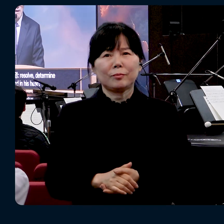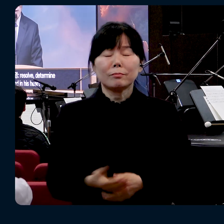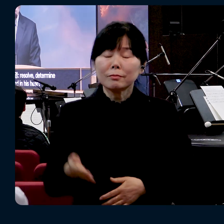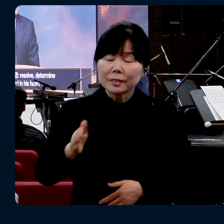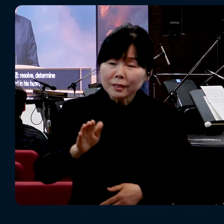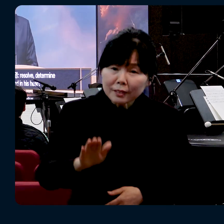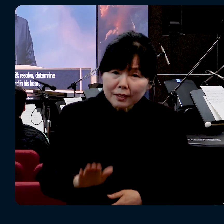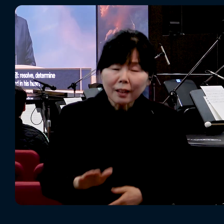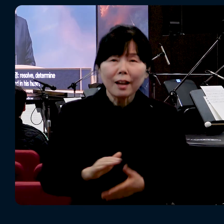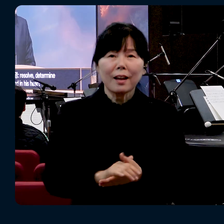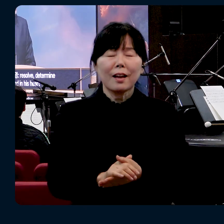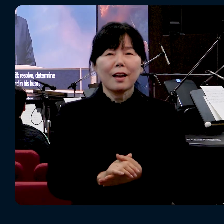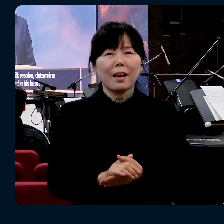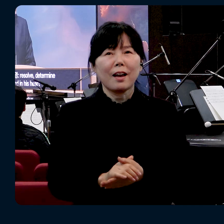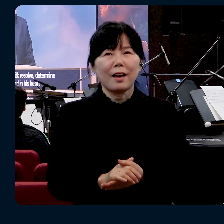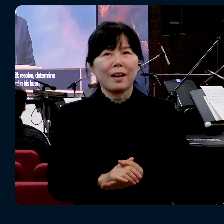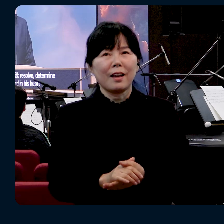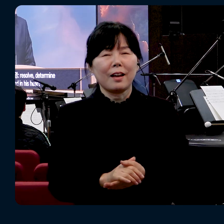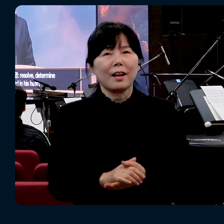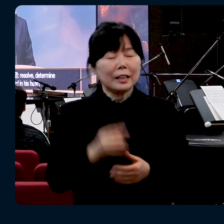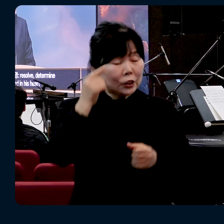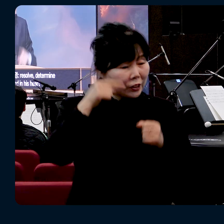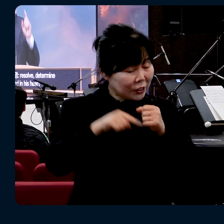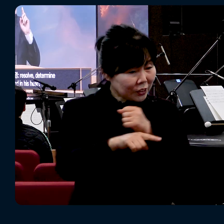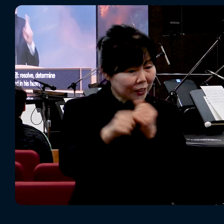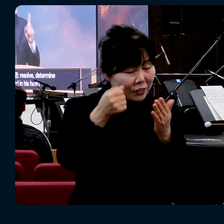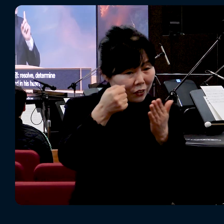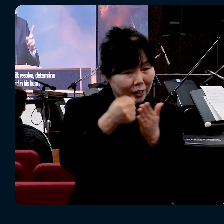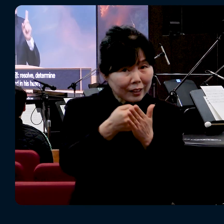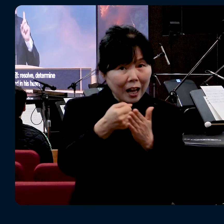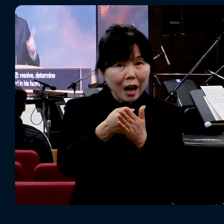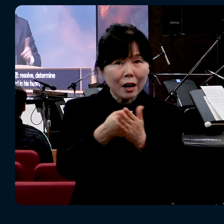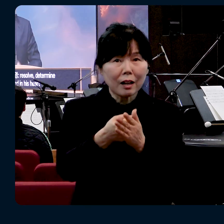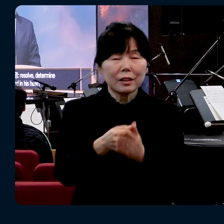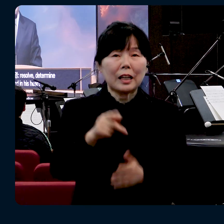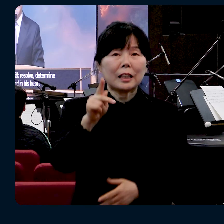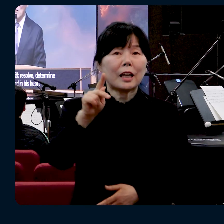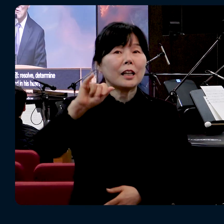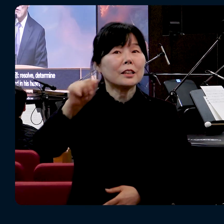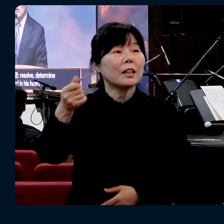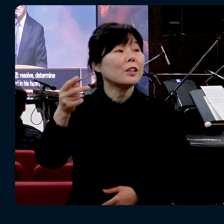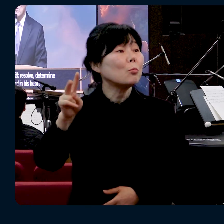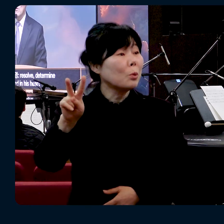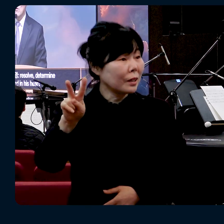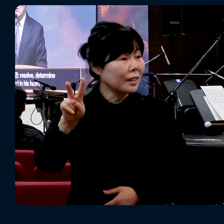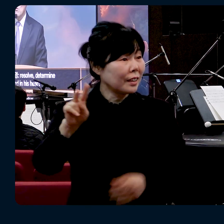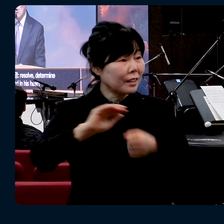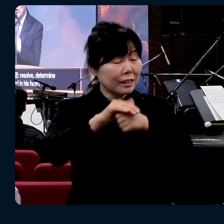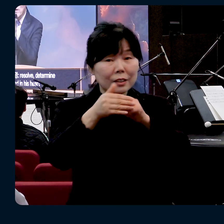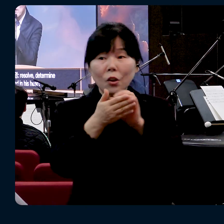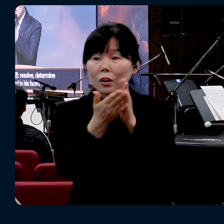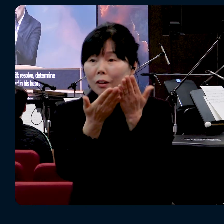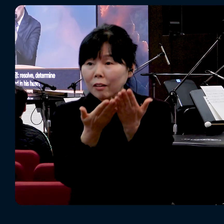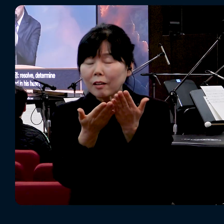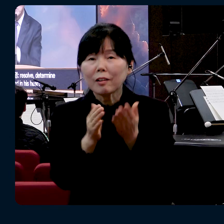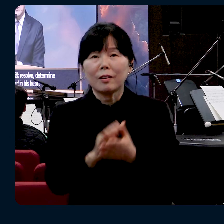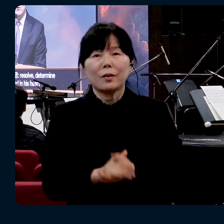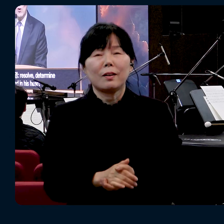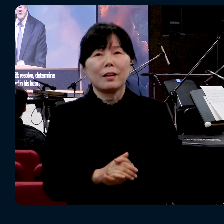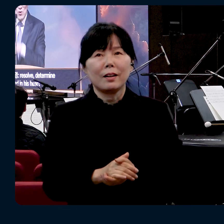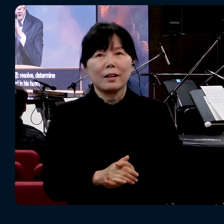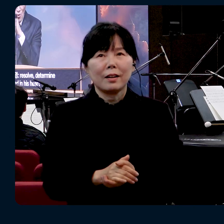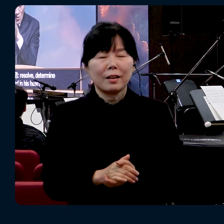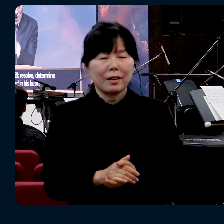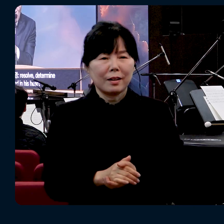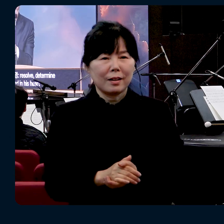그런데 그런 단어를 써서 보통 표현하고 있는데 킹 제임스 버전에서는요, 원어의 뜻을